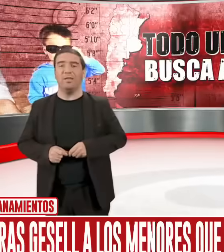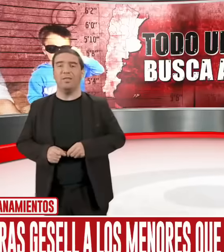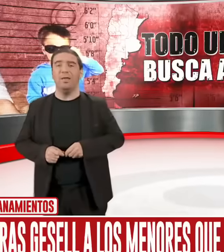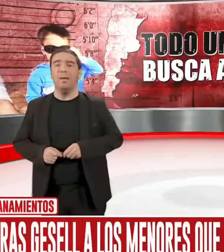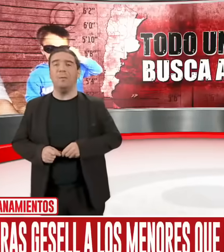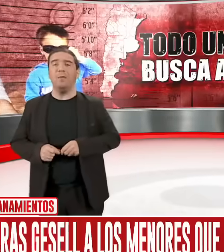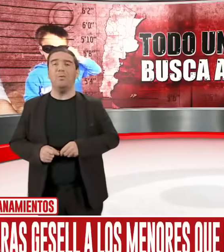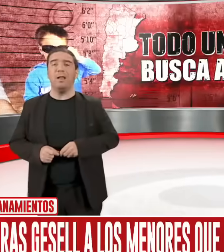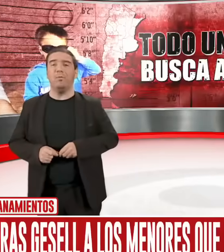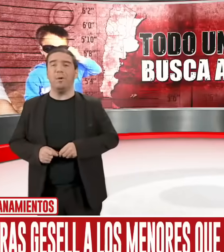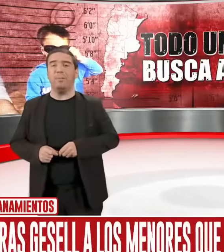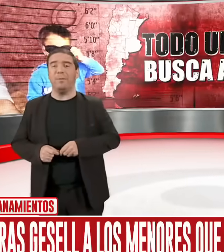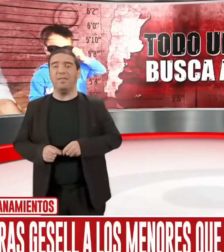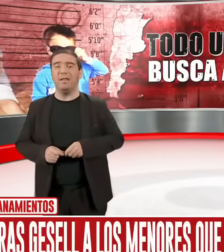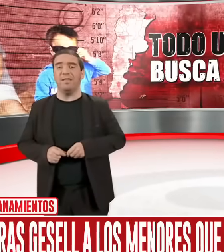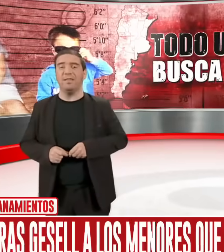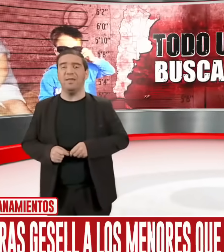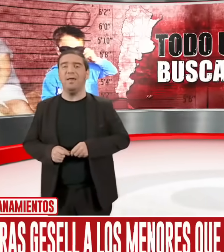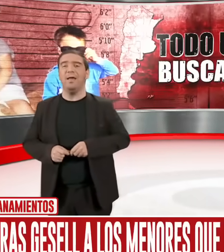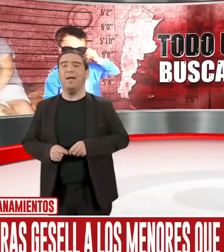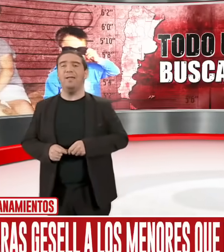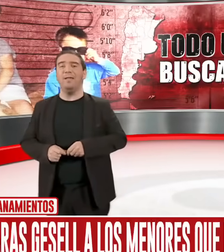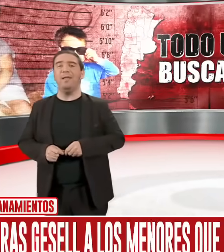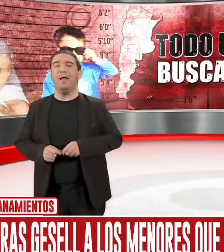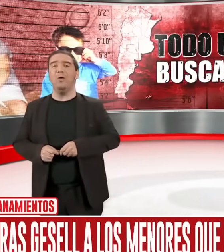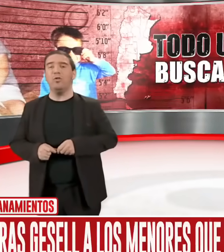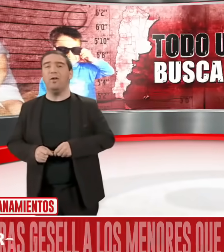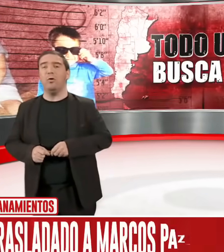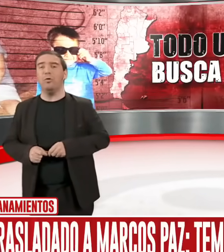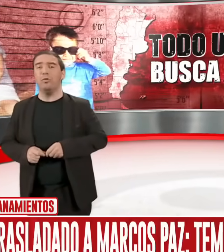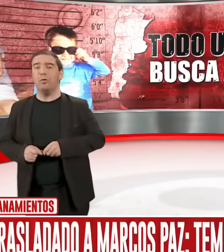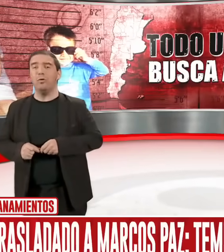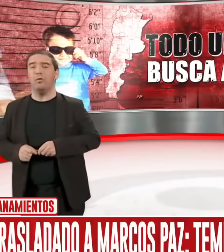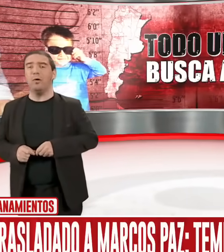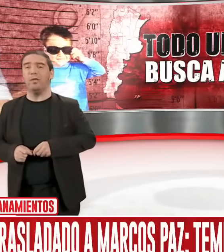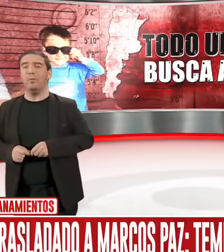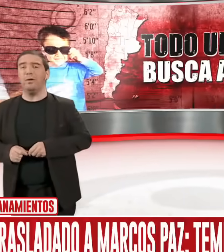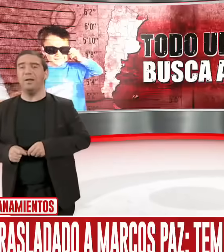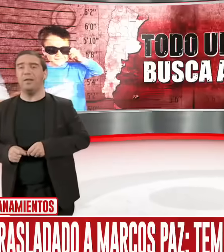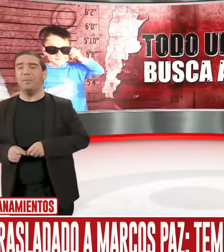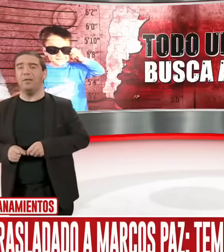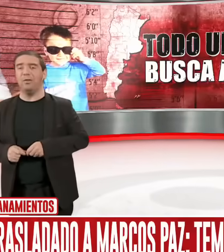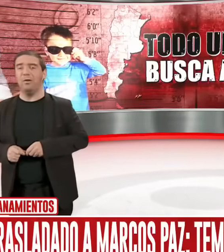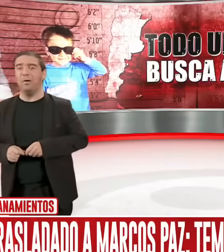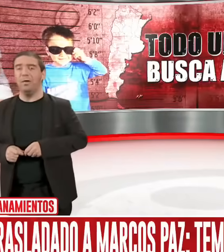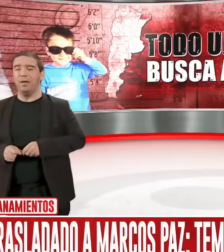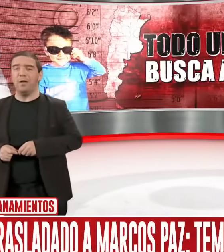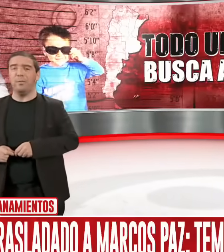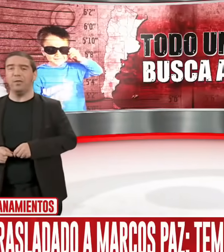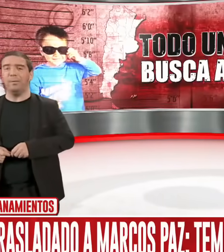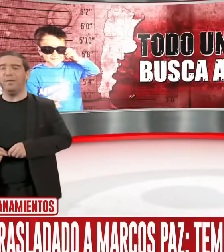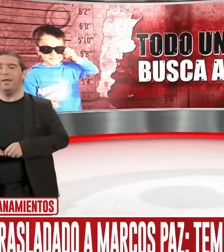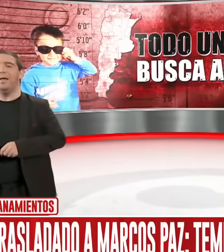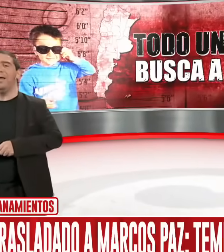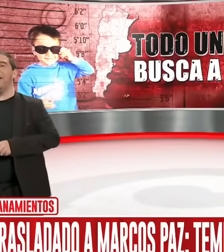todos los detalles, pregunta al cuerpo especialista si entienden que los chicos, todos los chicos que estuvieron en esa expedición, y ahora